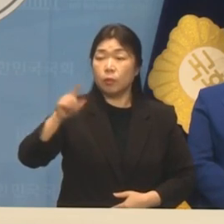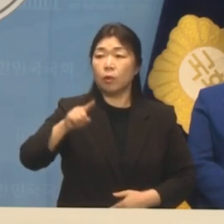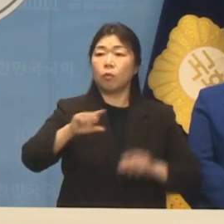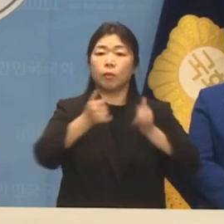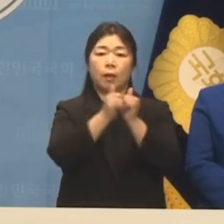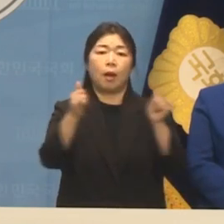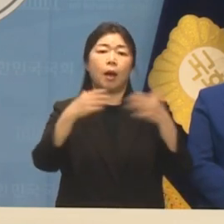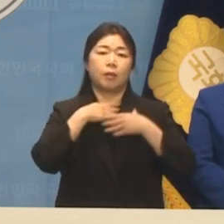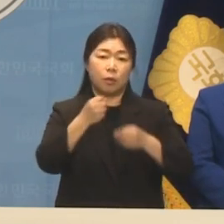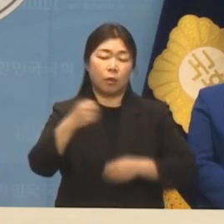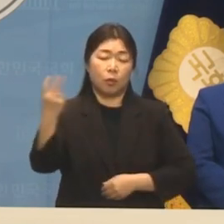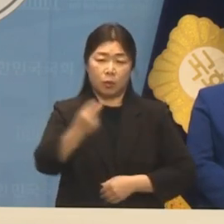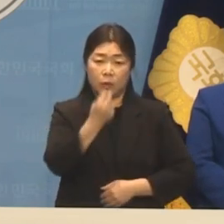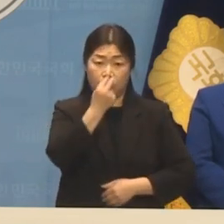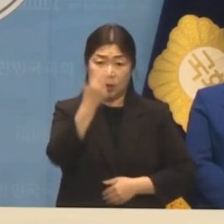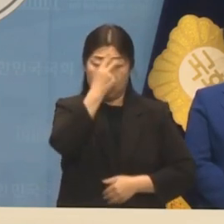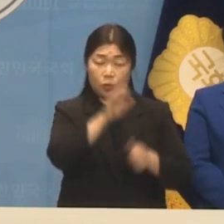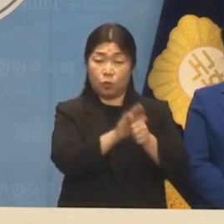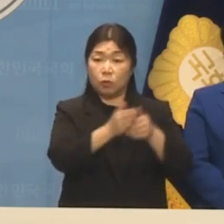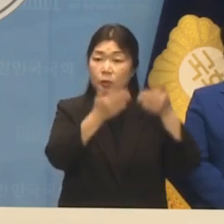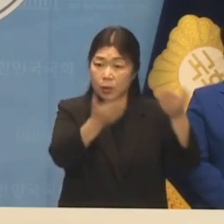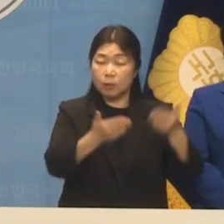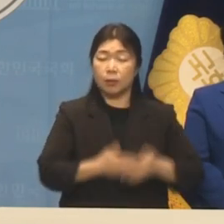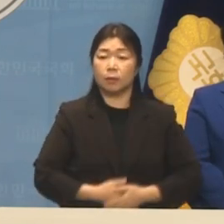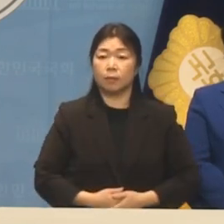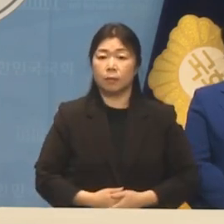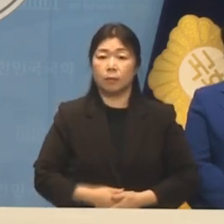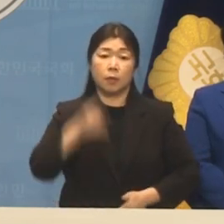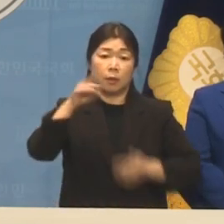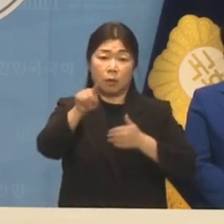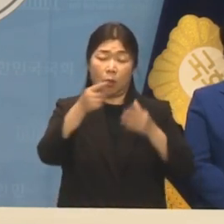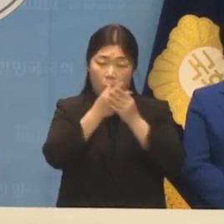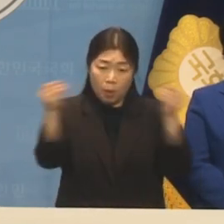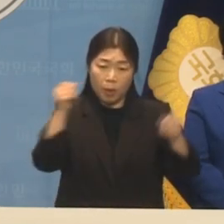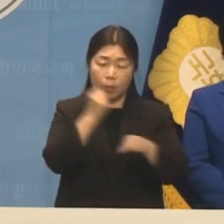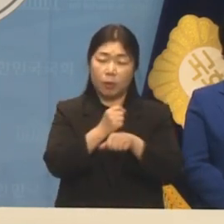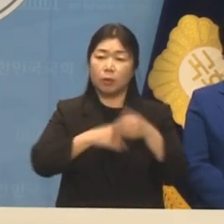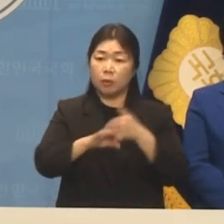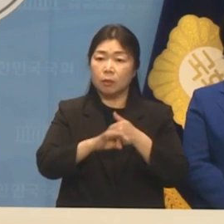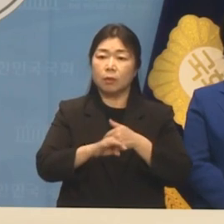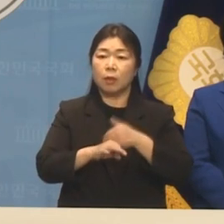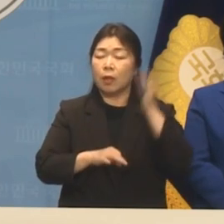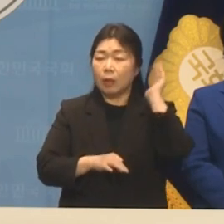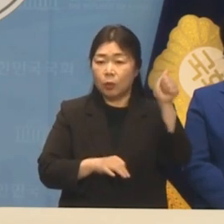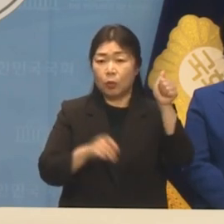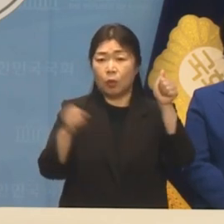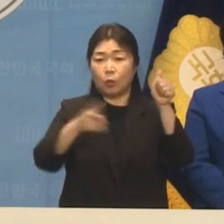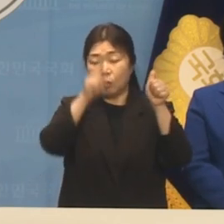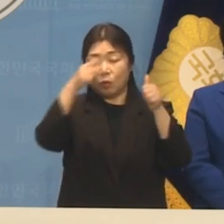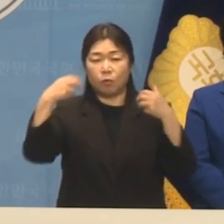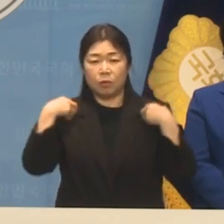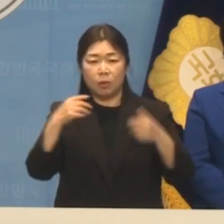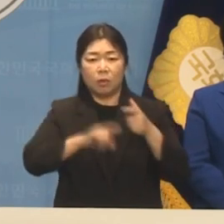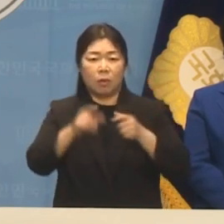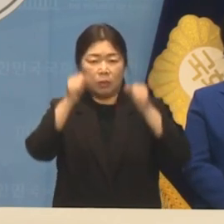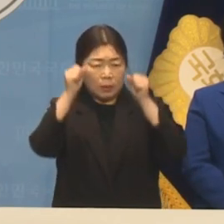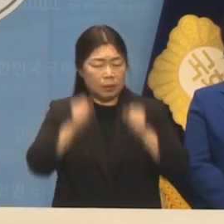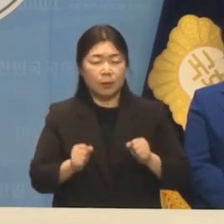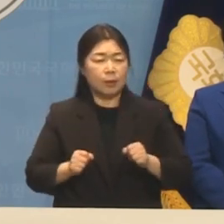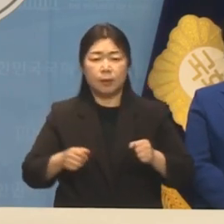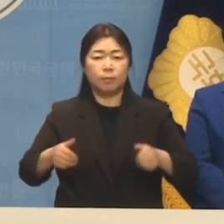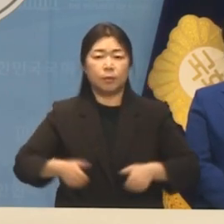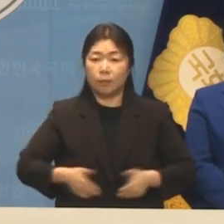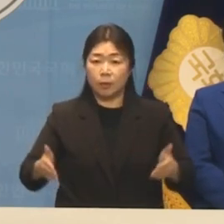국민의 안전과 생명을 지키는 일이며 이를 외면하는 대통령과 정부는 더 이상 존재할 이유가